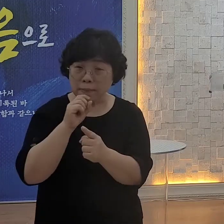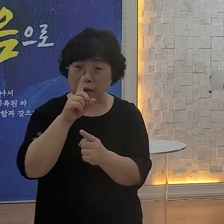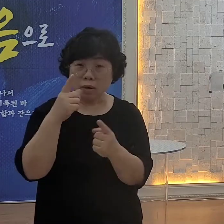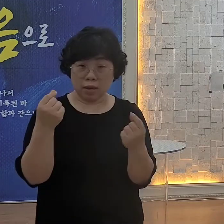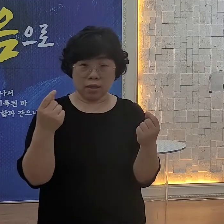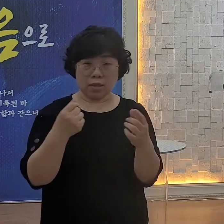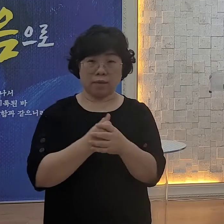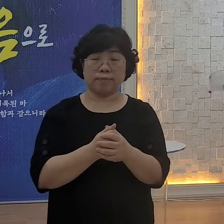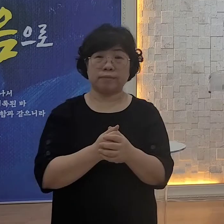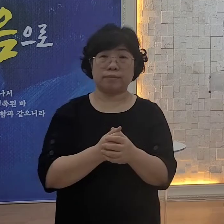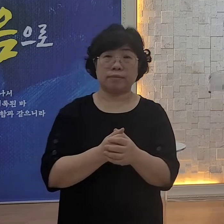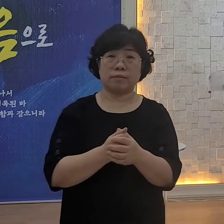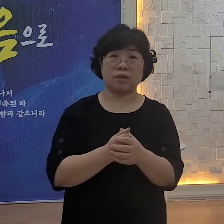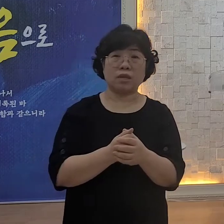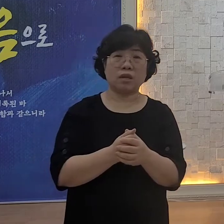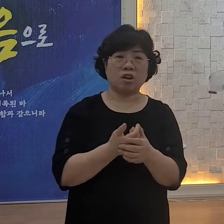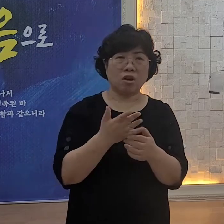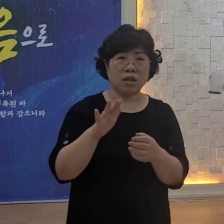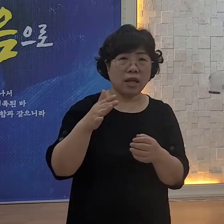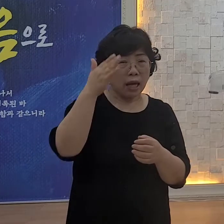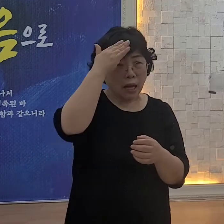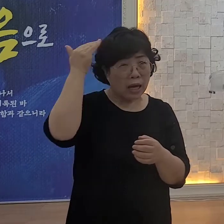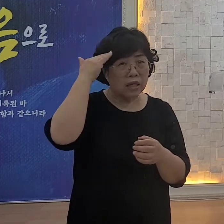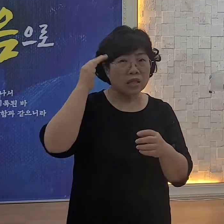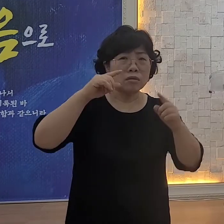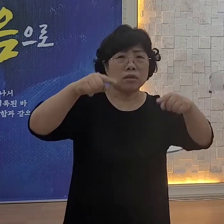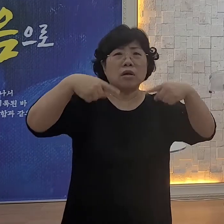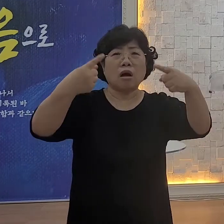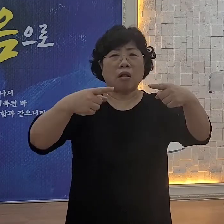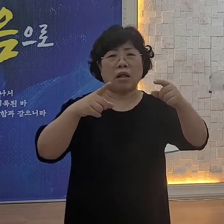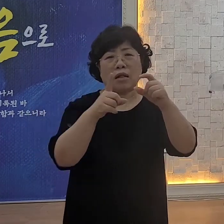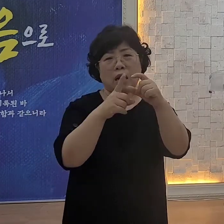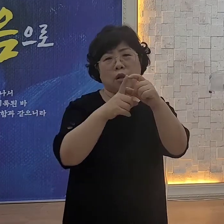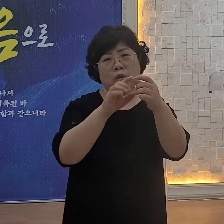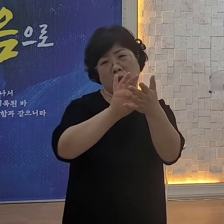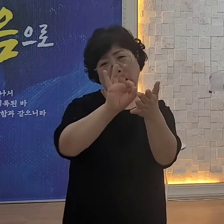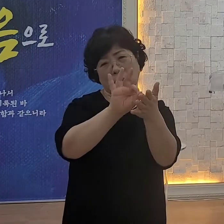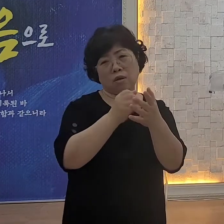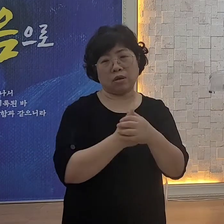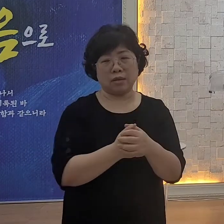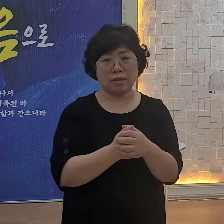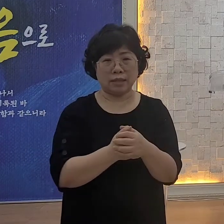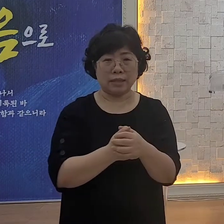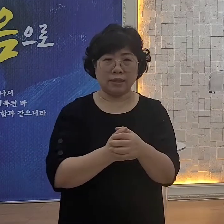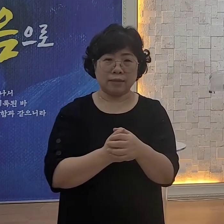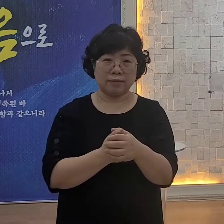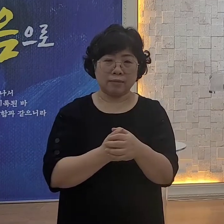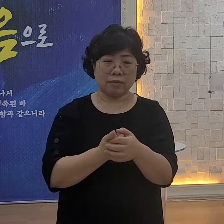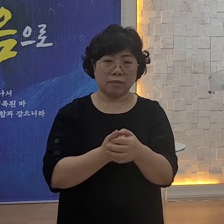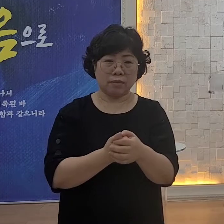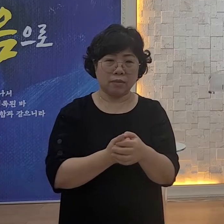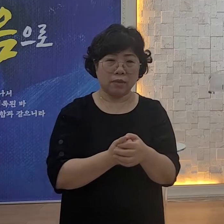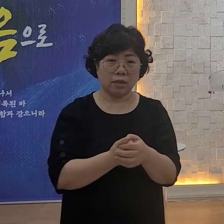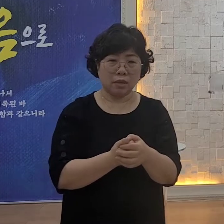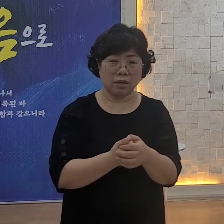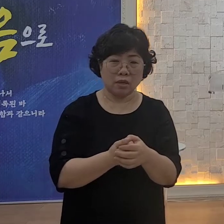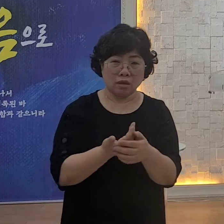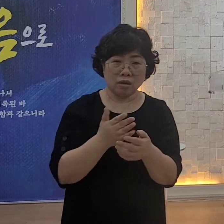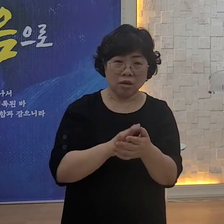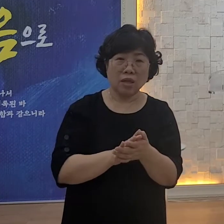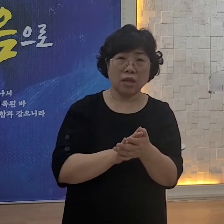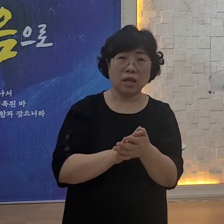무슨 말이냐면 이게 설명이 필요한데 자, 이 원어의 원래 뜻이 어떻게 쓰였냐면